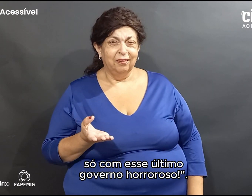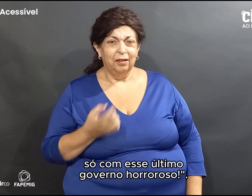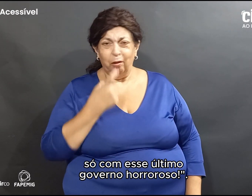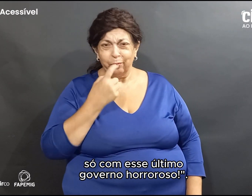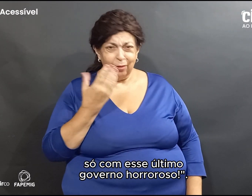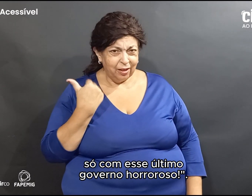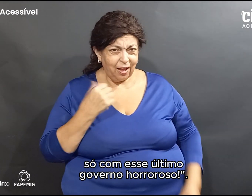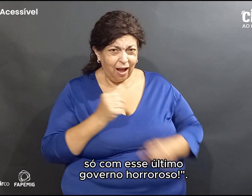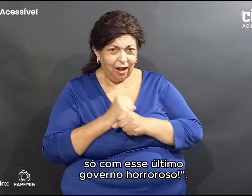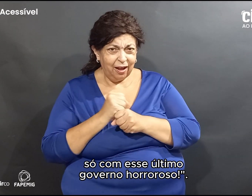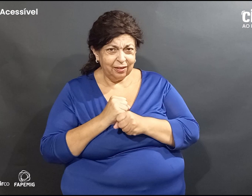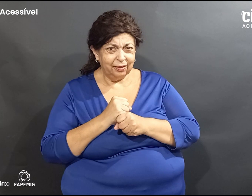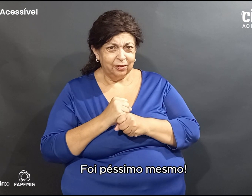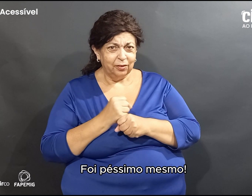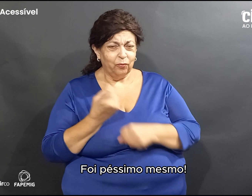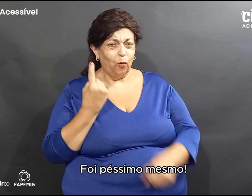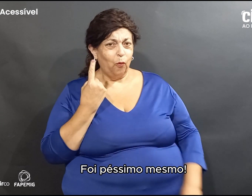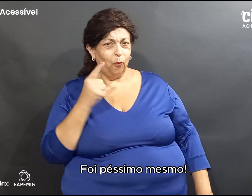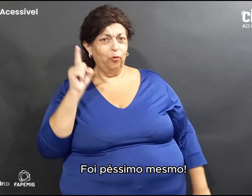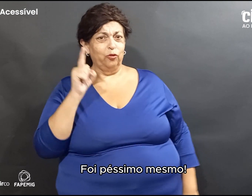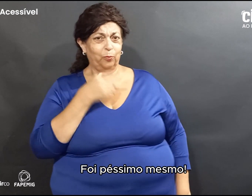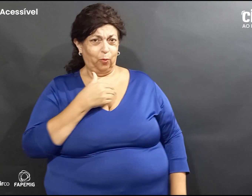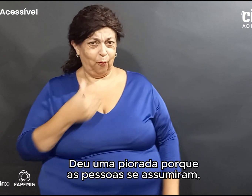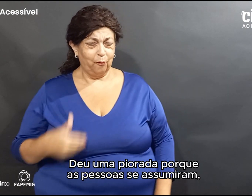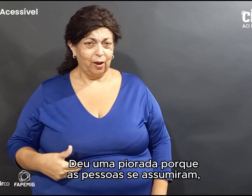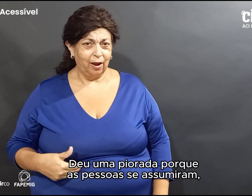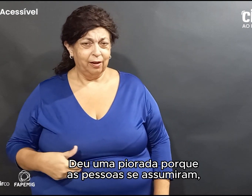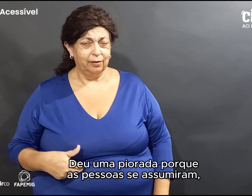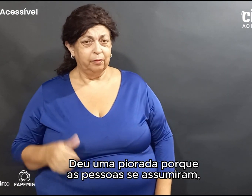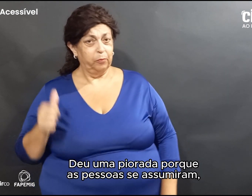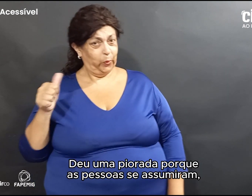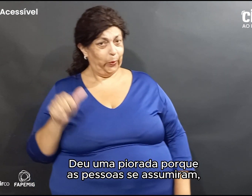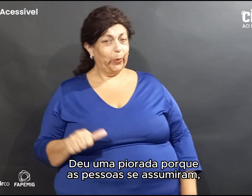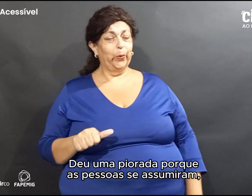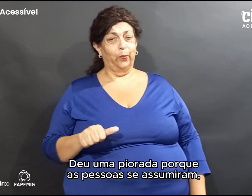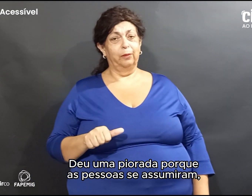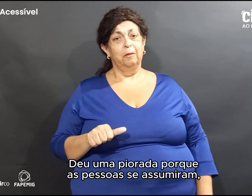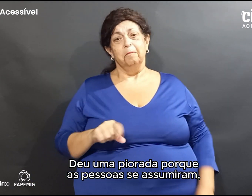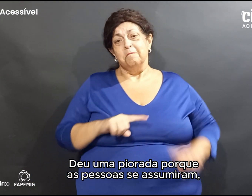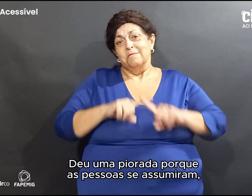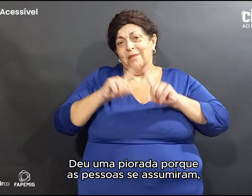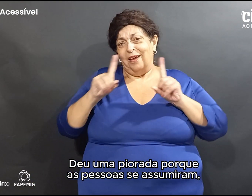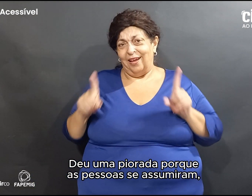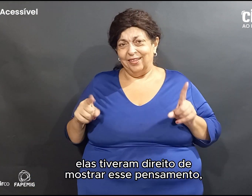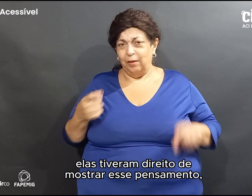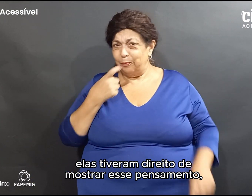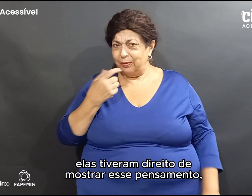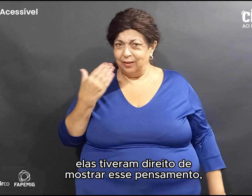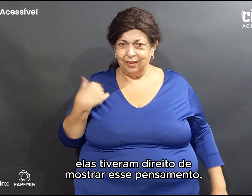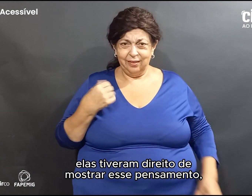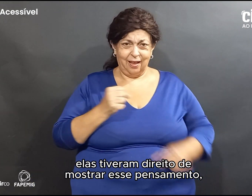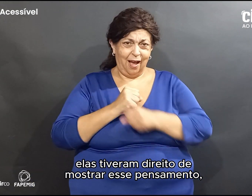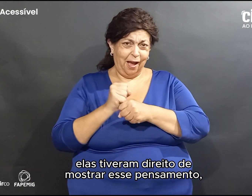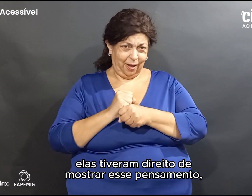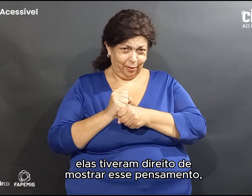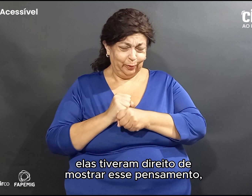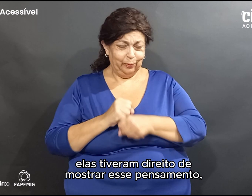último governo horroroso. Foi péssimo mesmo. Deu uma piorada porque teve uma... As pessoas se assumiram, elas tiveram o direito de